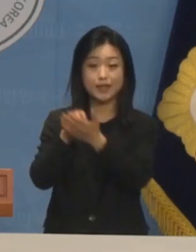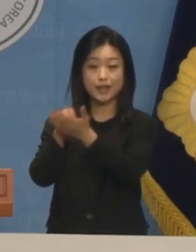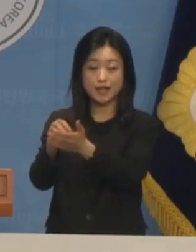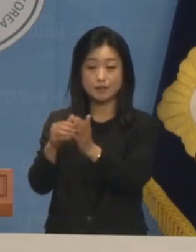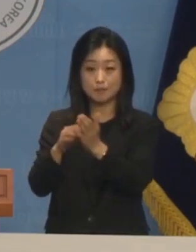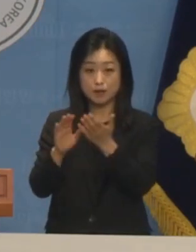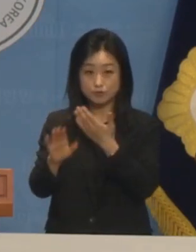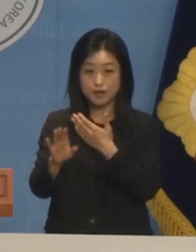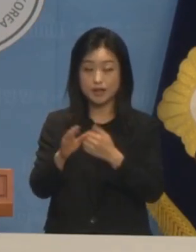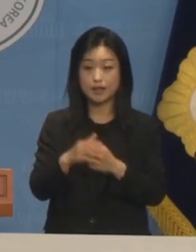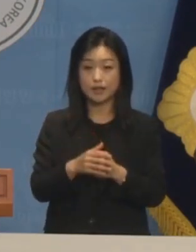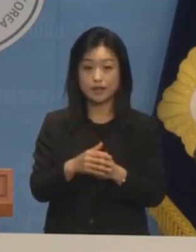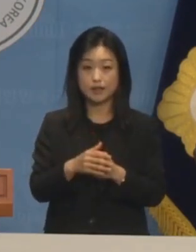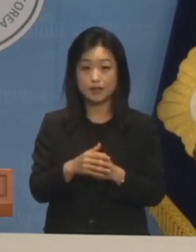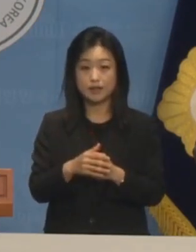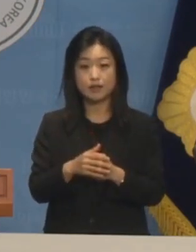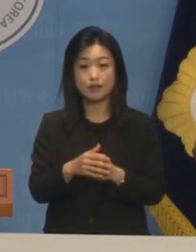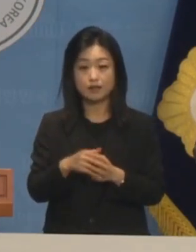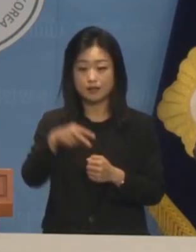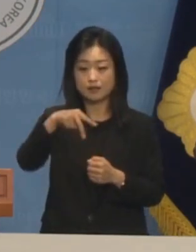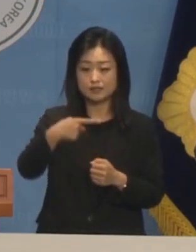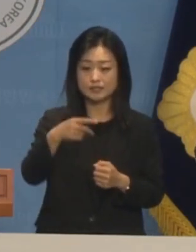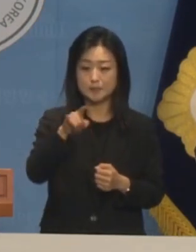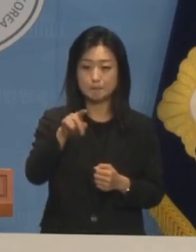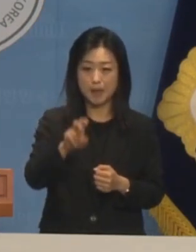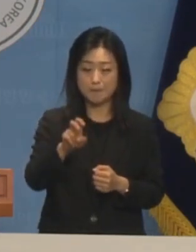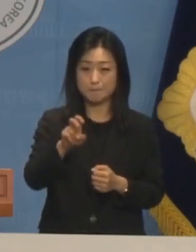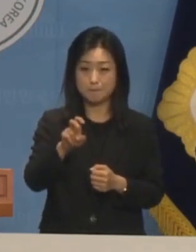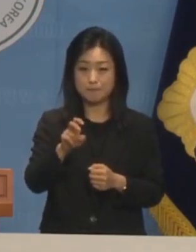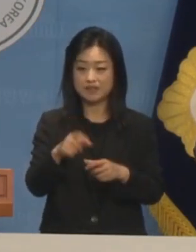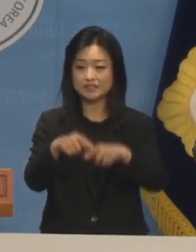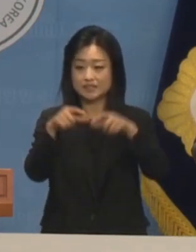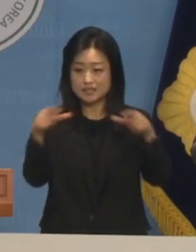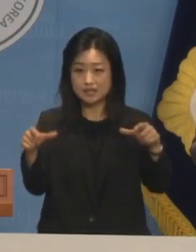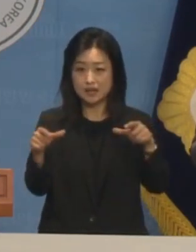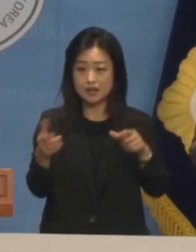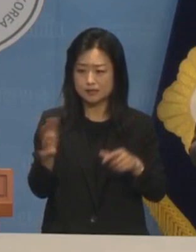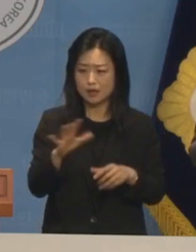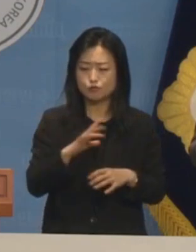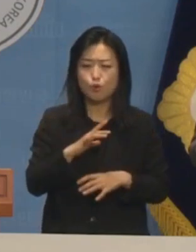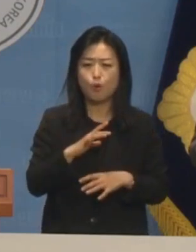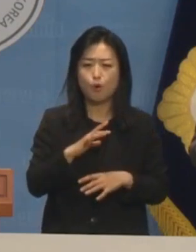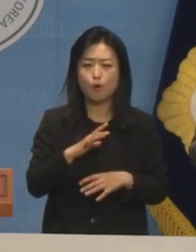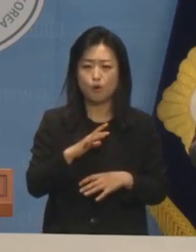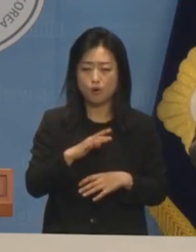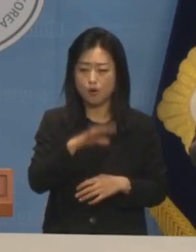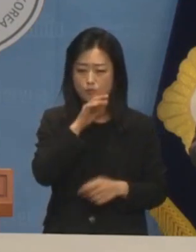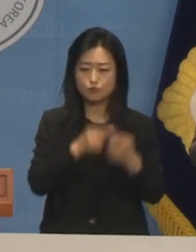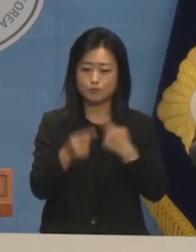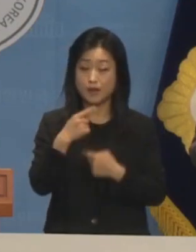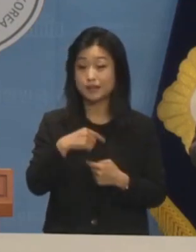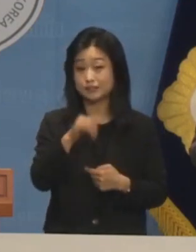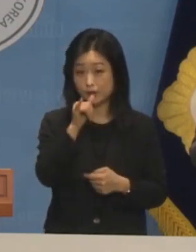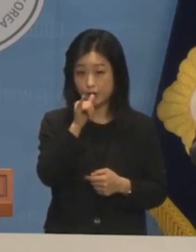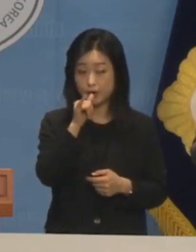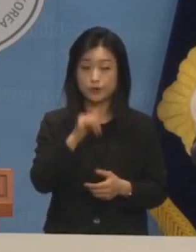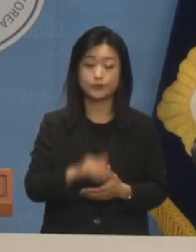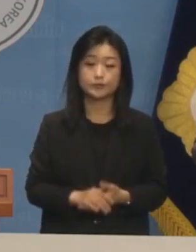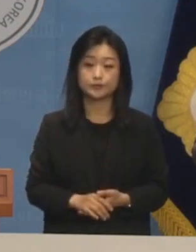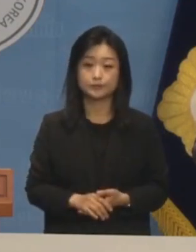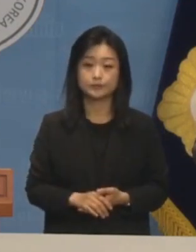스팸이 확연히 증가되었다. 두렵다. 하지만 확인할 곳이 없다는 소비자 불만 접수가 있었고요. 그